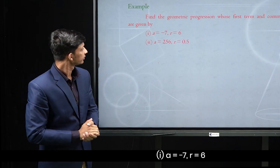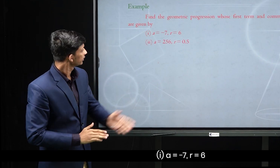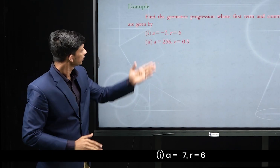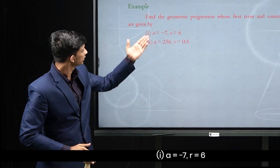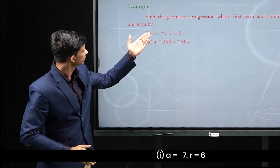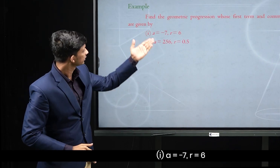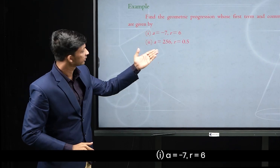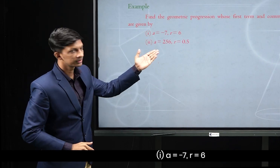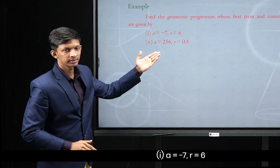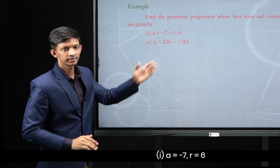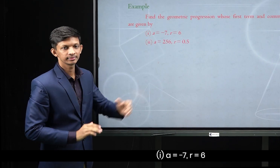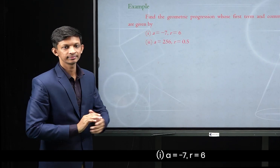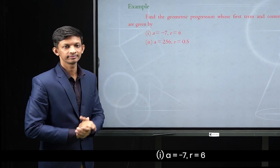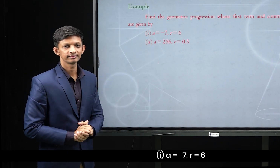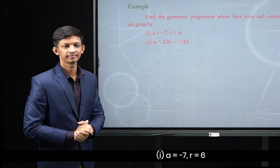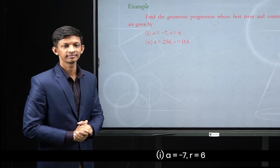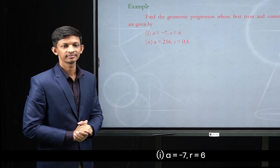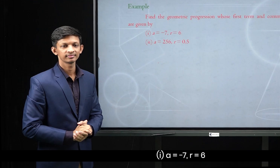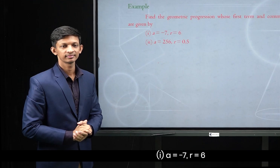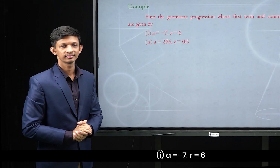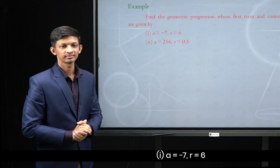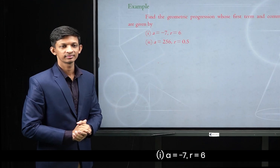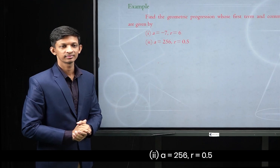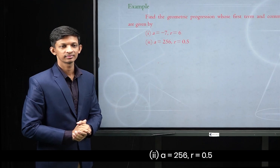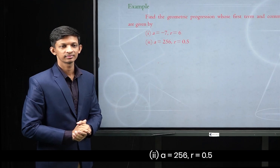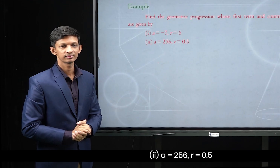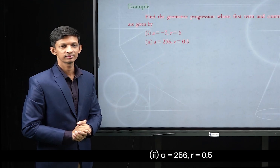ஈடு கழித்தல் 7 ஆர் ஈடு 6 ஏ ஈடு